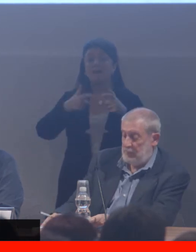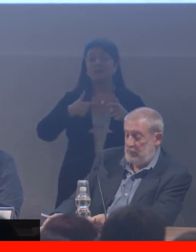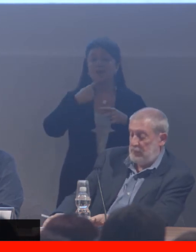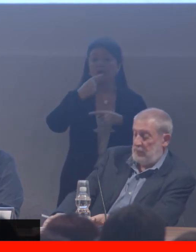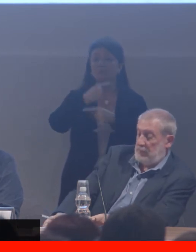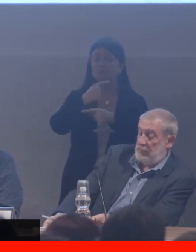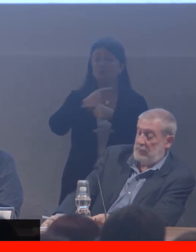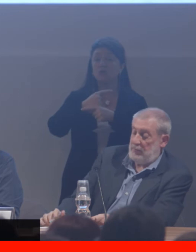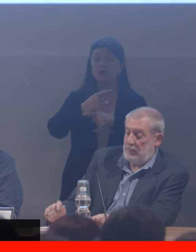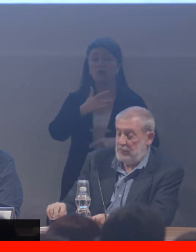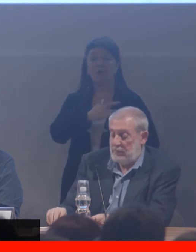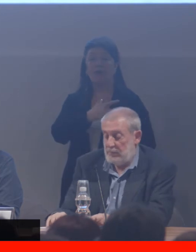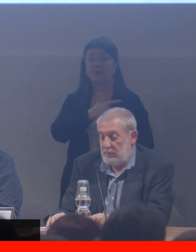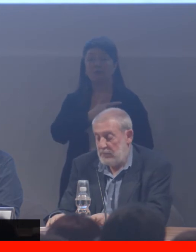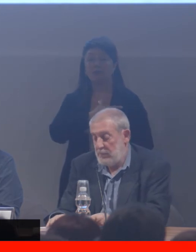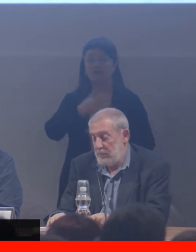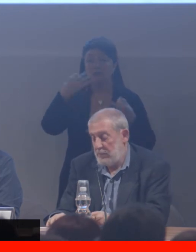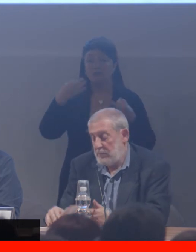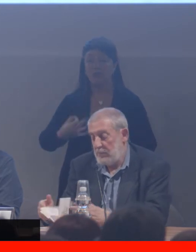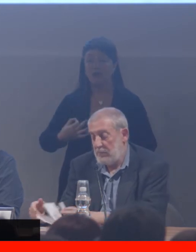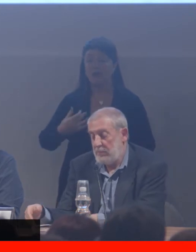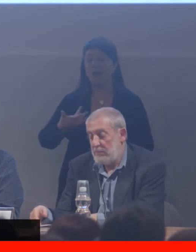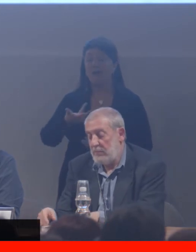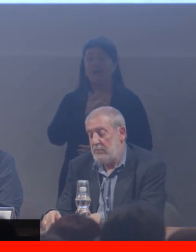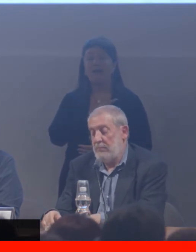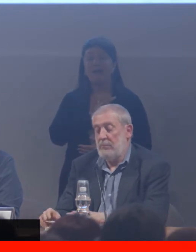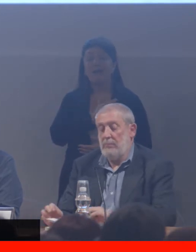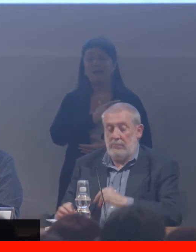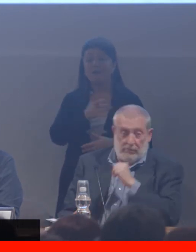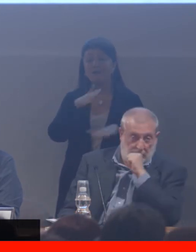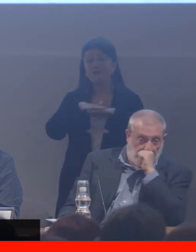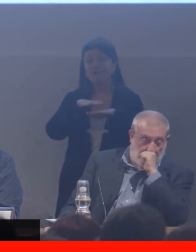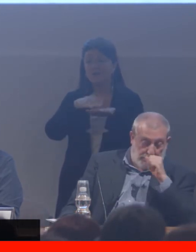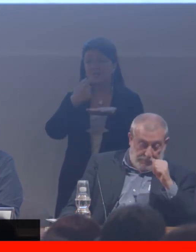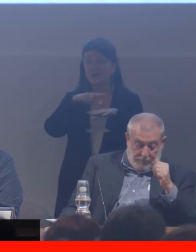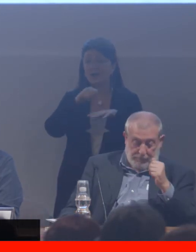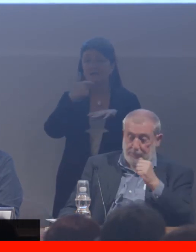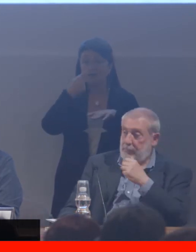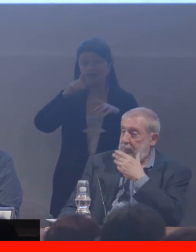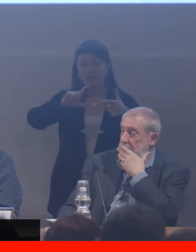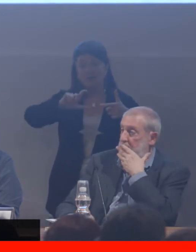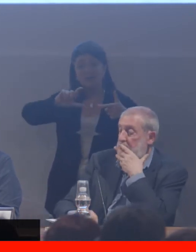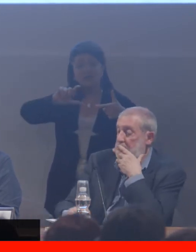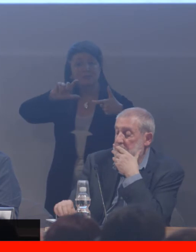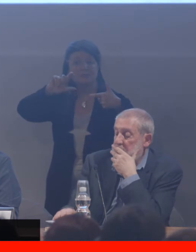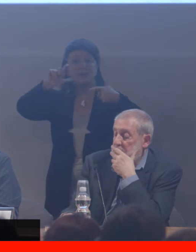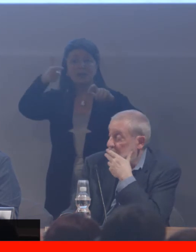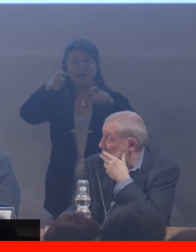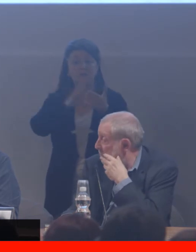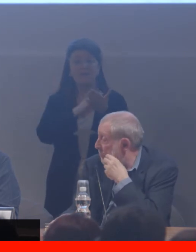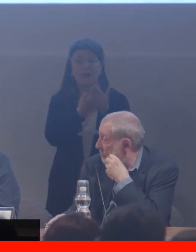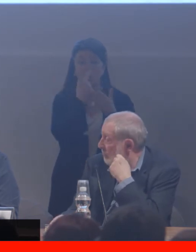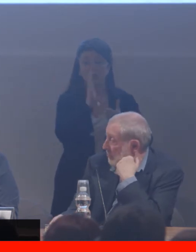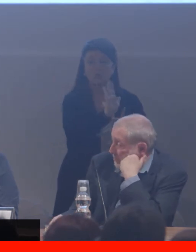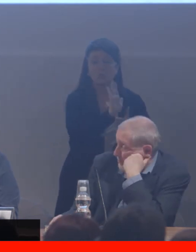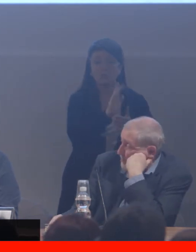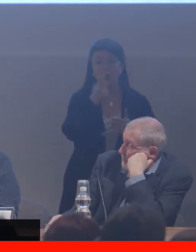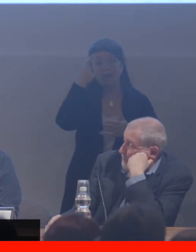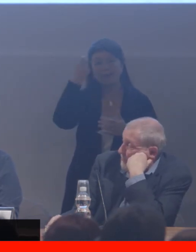bisogno di uno scatto verso questi valori e questi ideali. Quindi io ritengo che